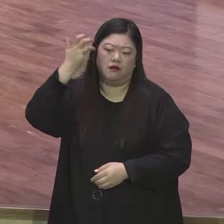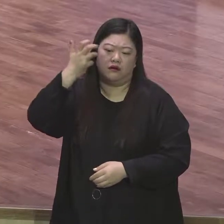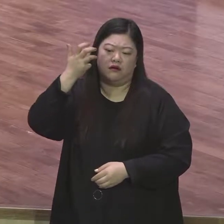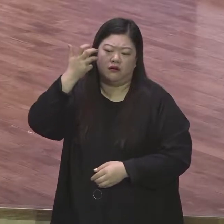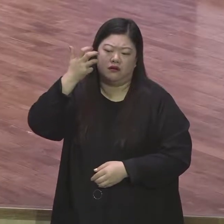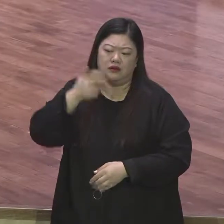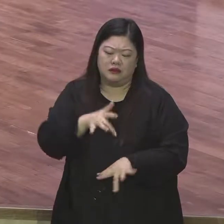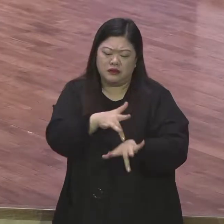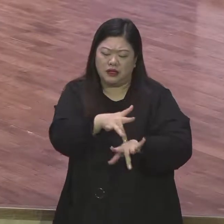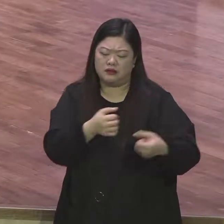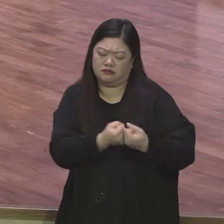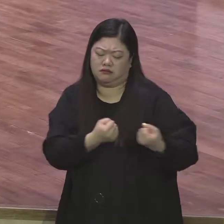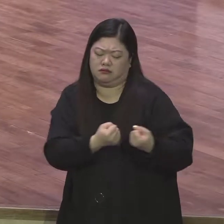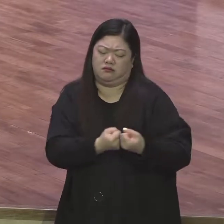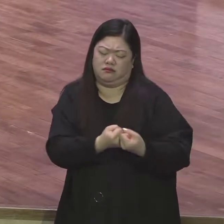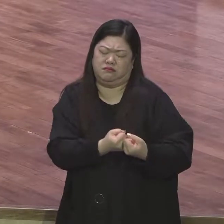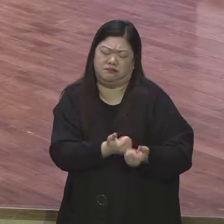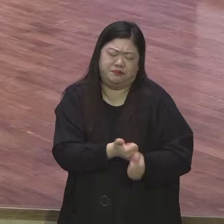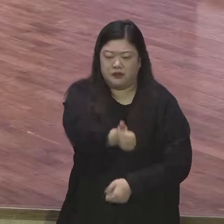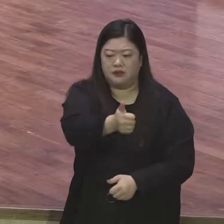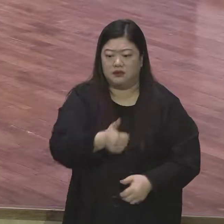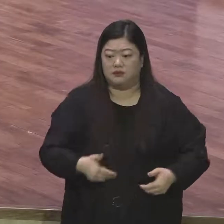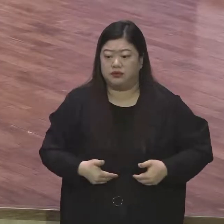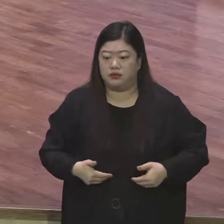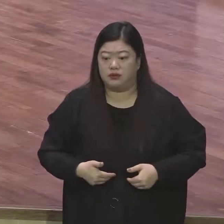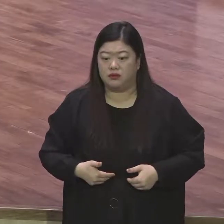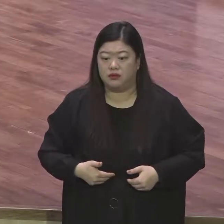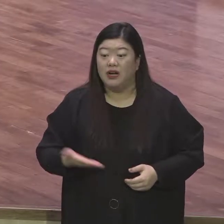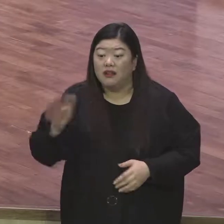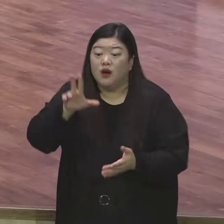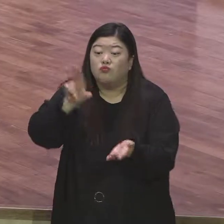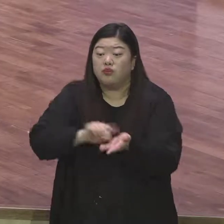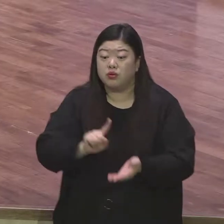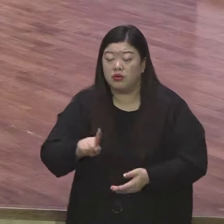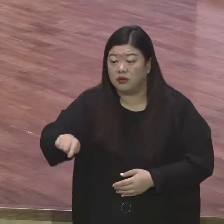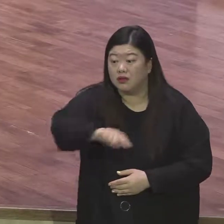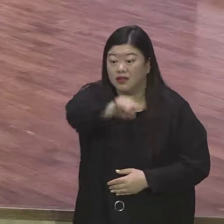사단과 싸움이에요. 사단을 안 믿잖아요.